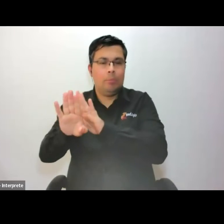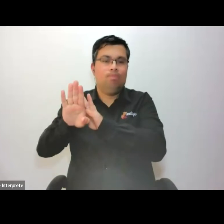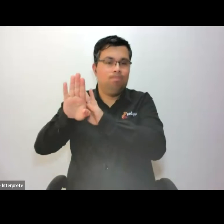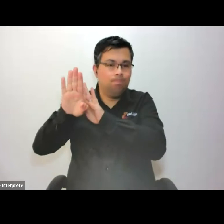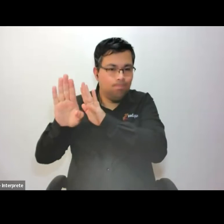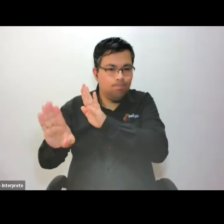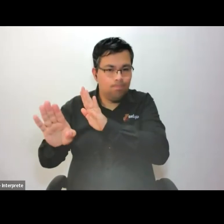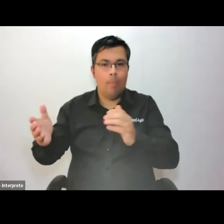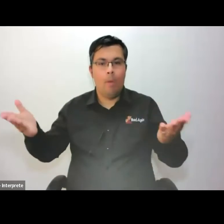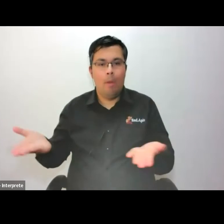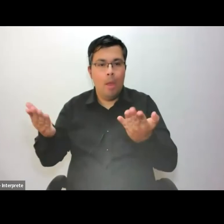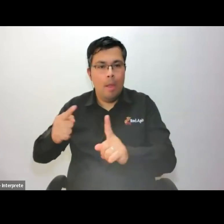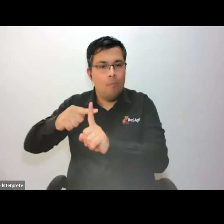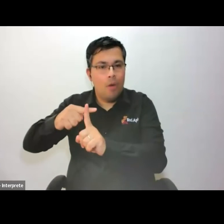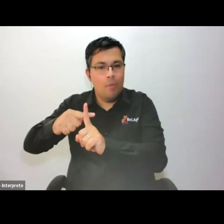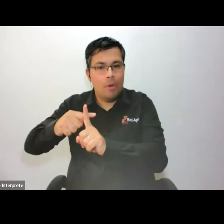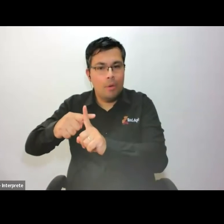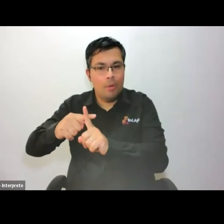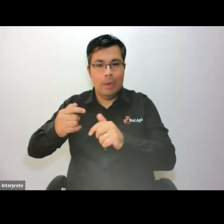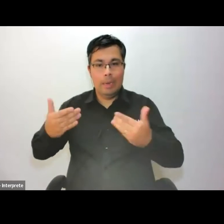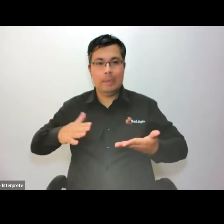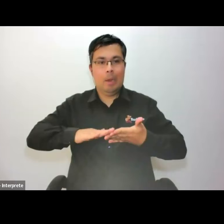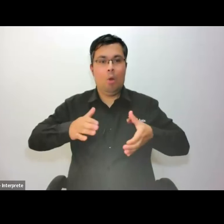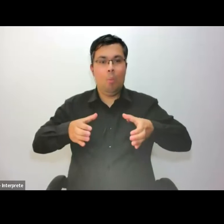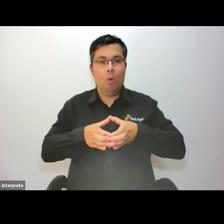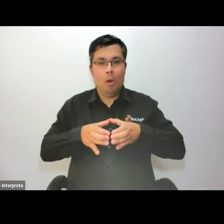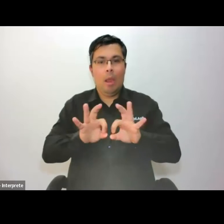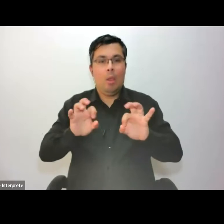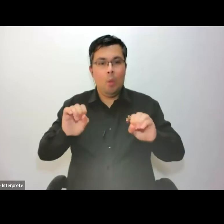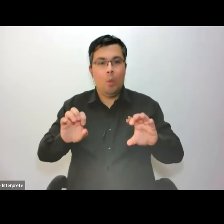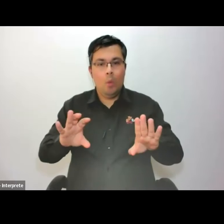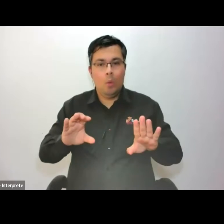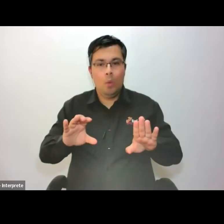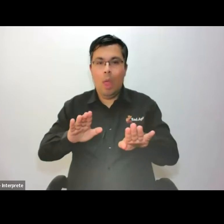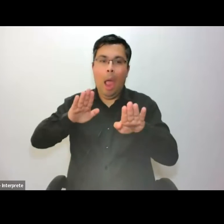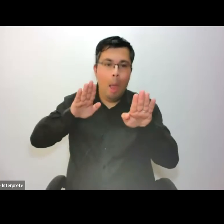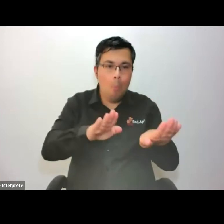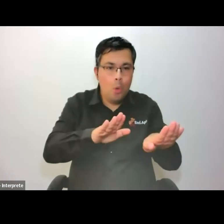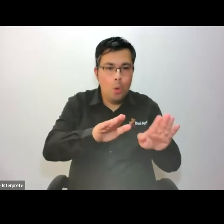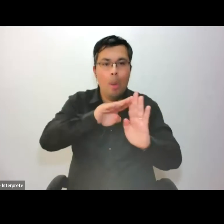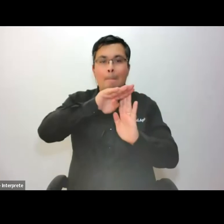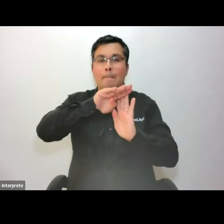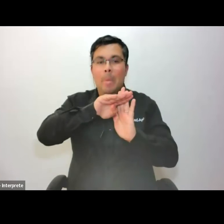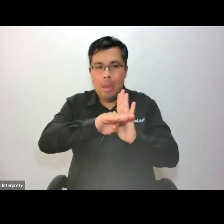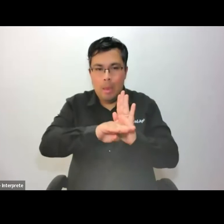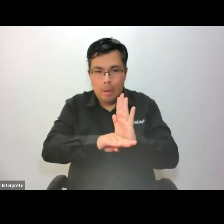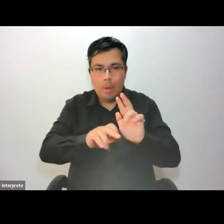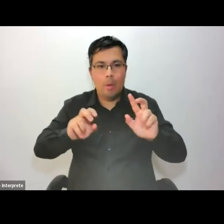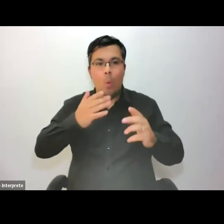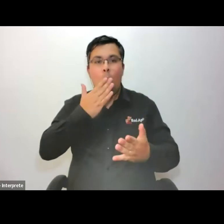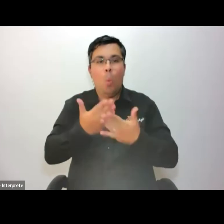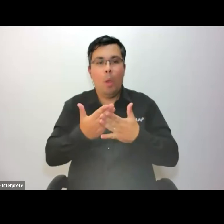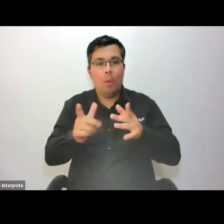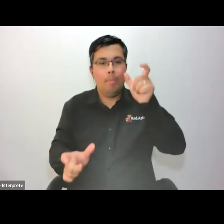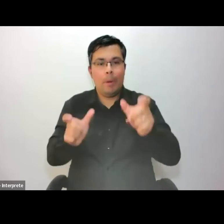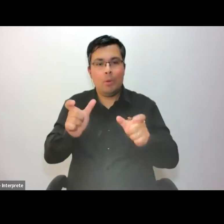una comunidad educativa que va a tener que desplegar menos apoyos en desregulaciones emocionales,